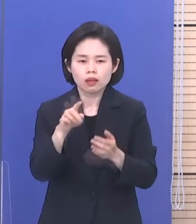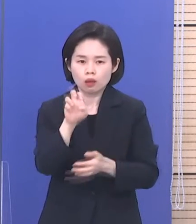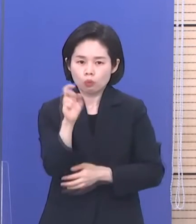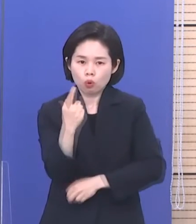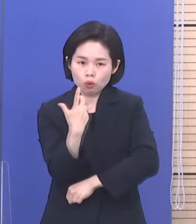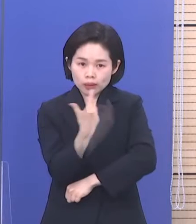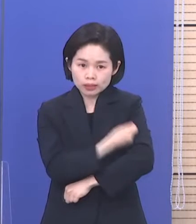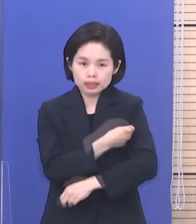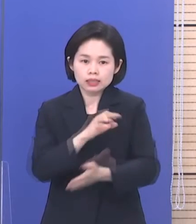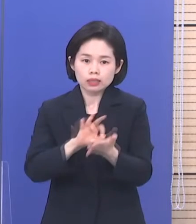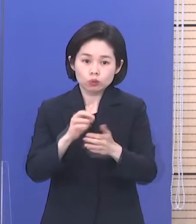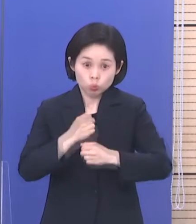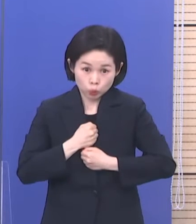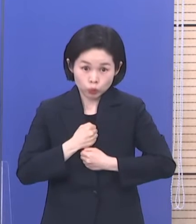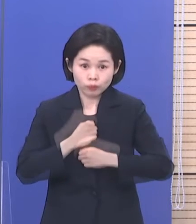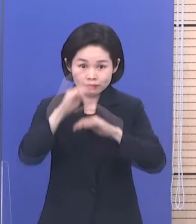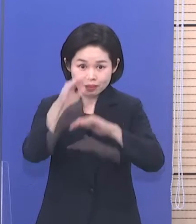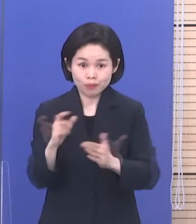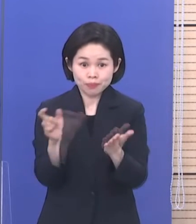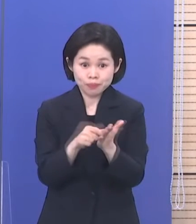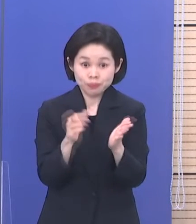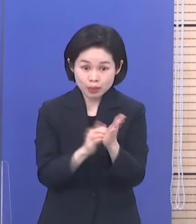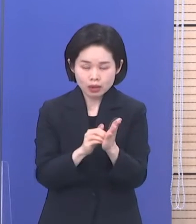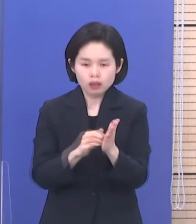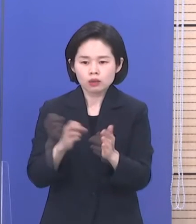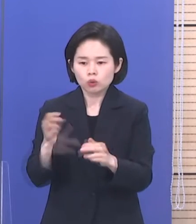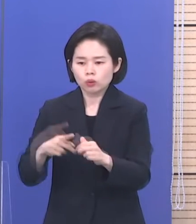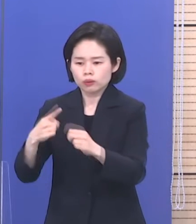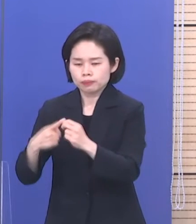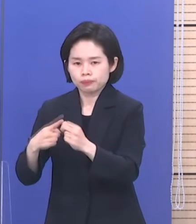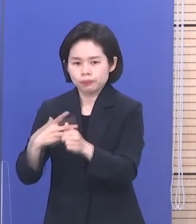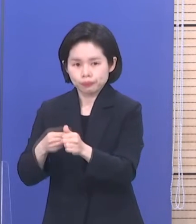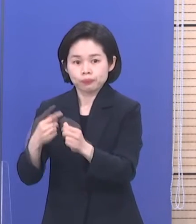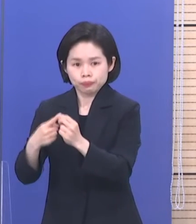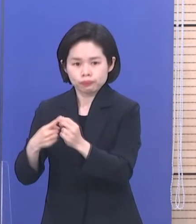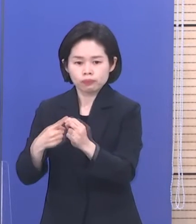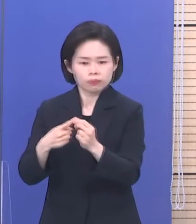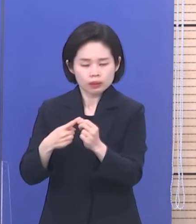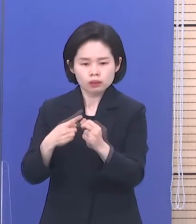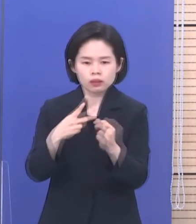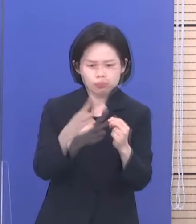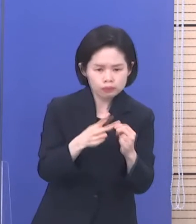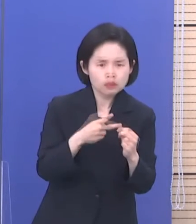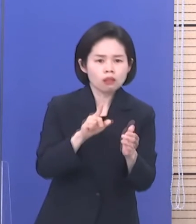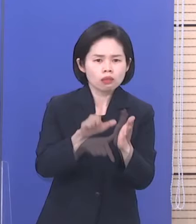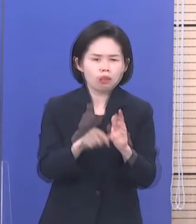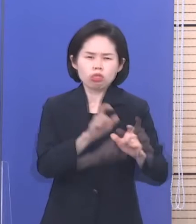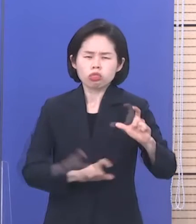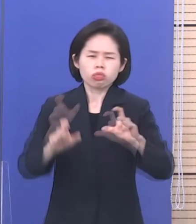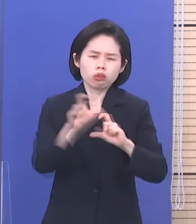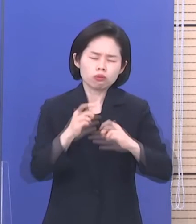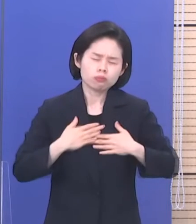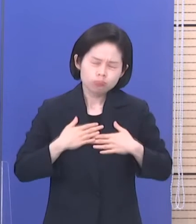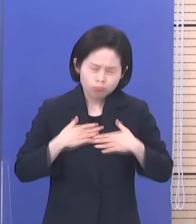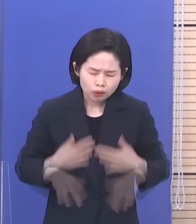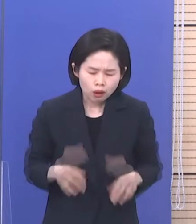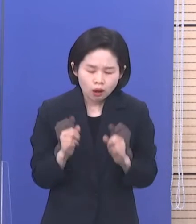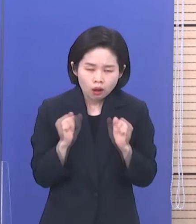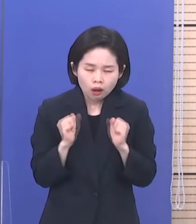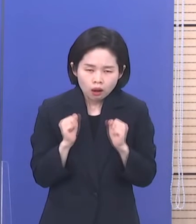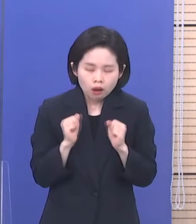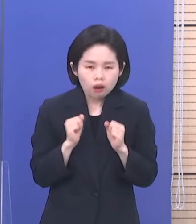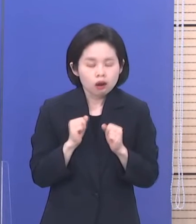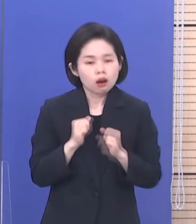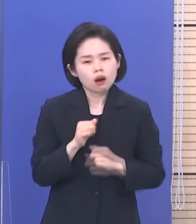주의사항에 반영하였고, 2차 투여 후더 많은 통증, 피로, 오한 등이 증가하는 경향이